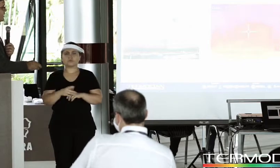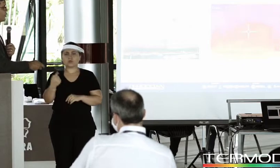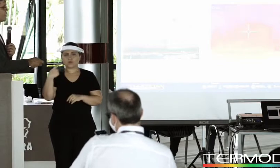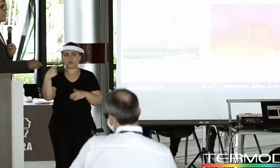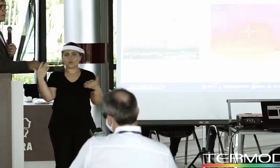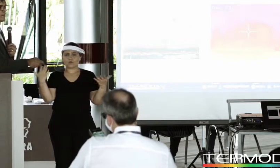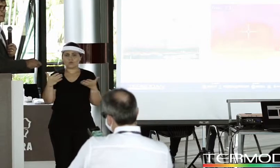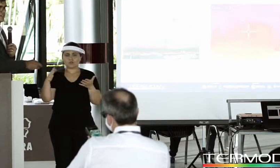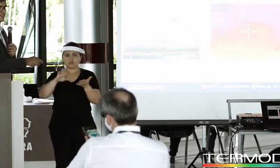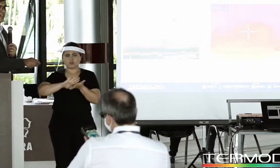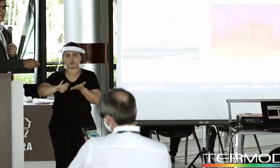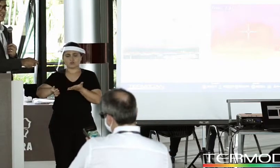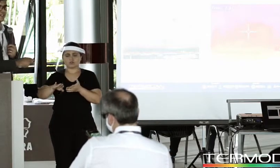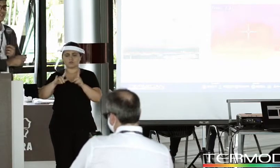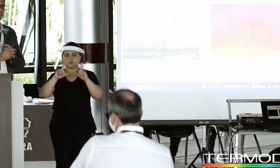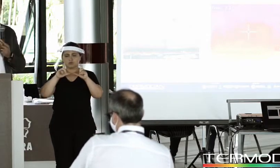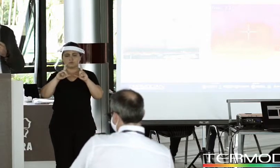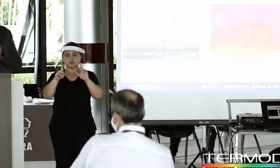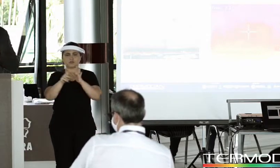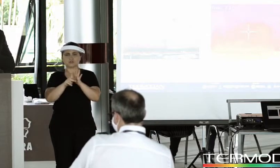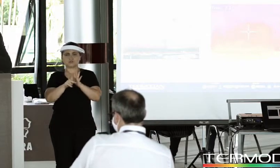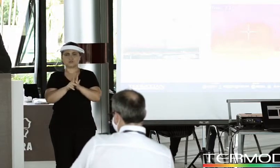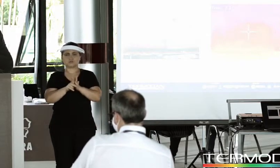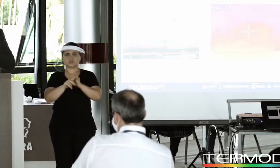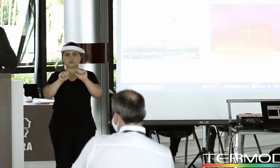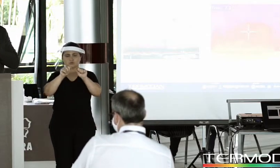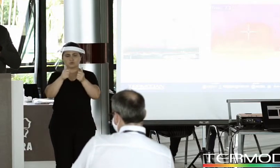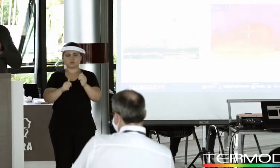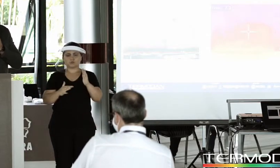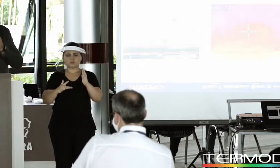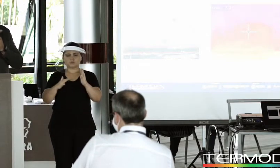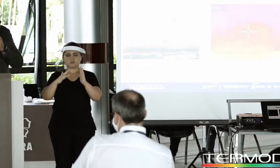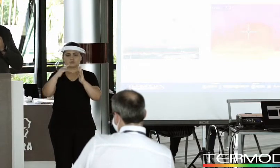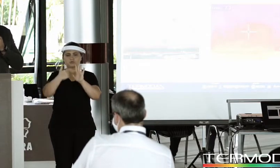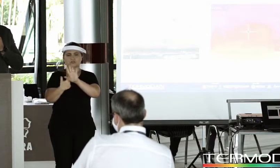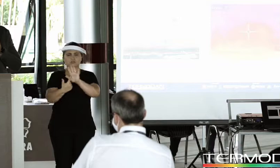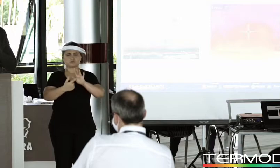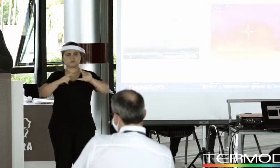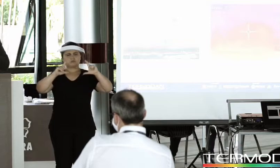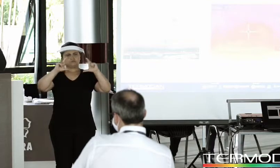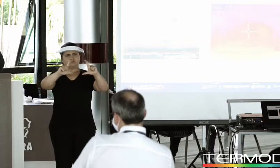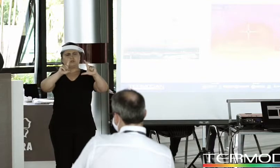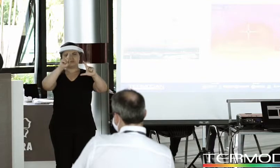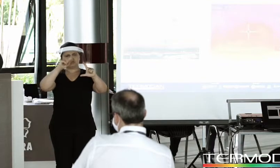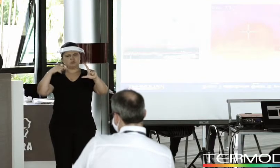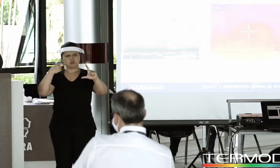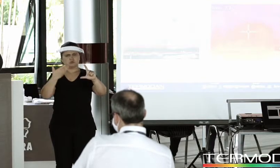Olha agora, eu tirei uma imagem térmica e essa imagem está me mostrando uma mancha amarela.